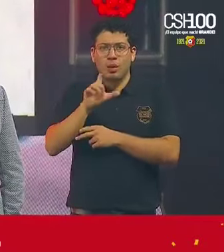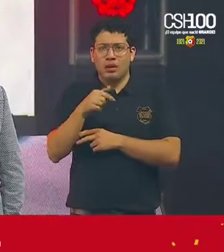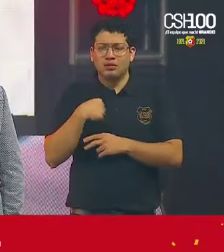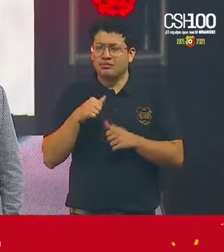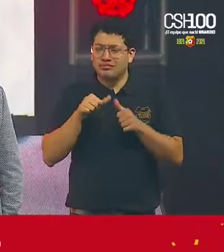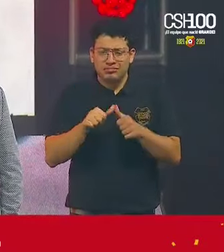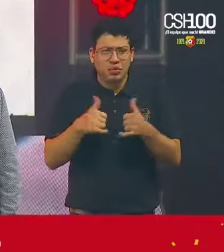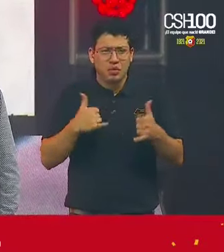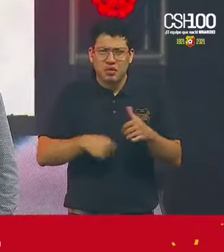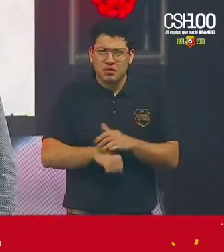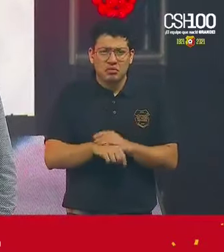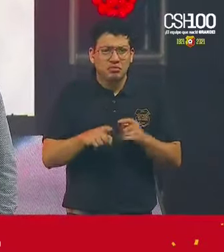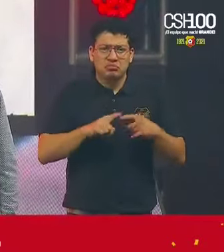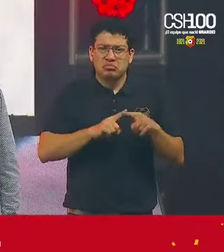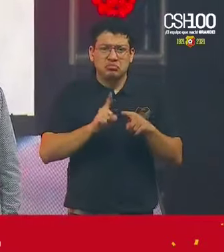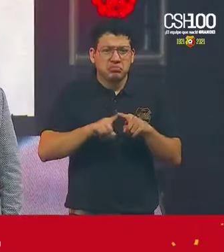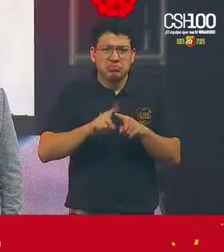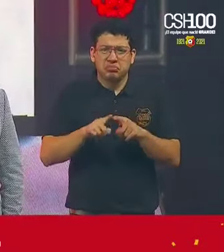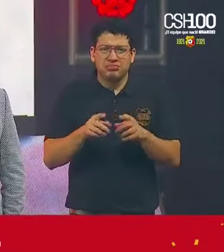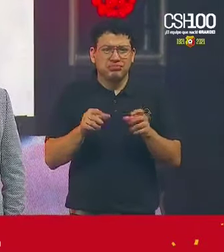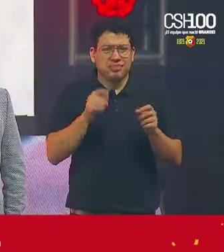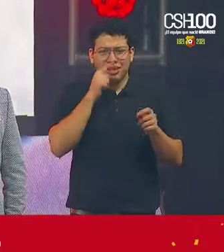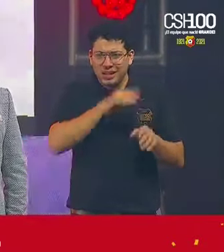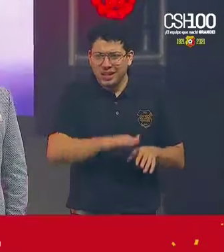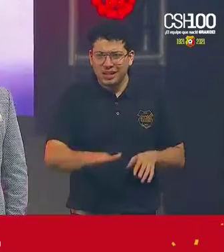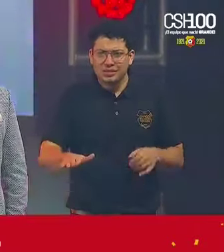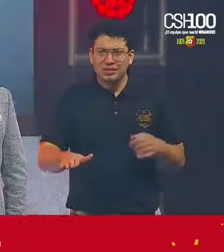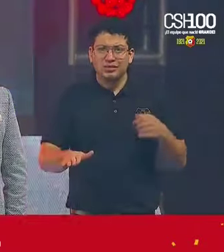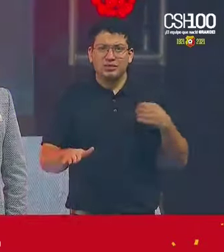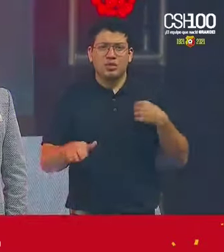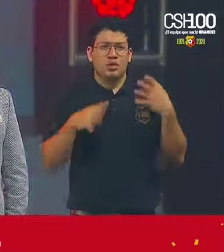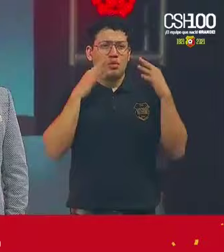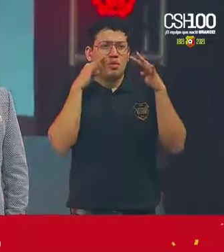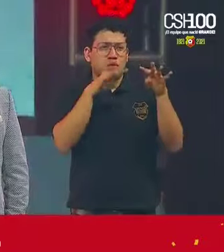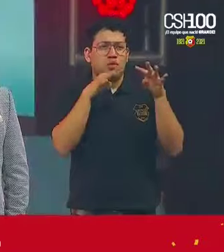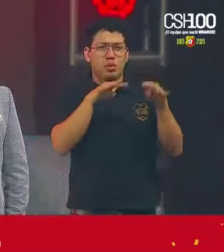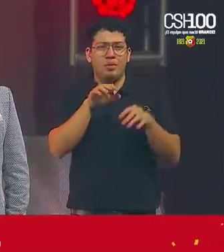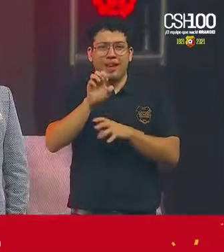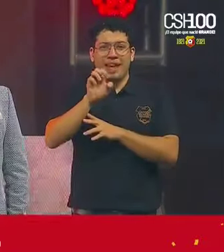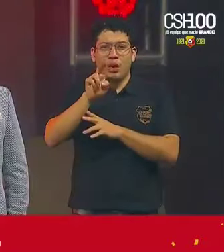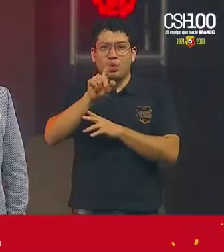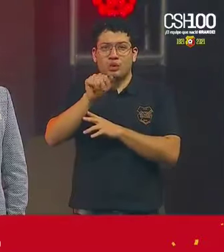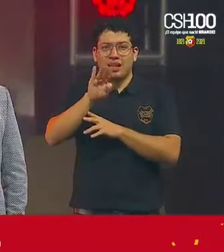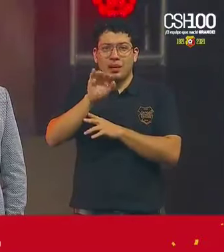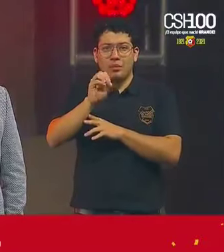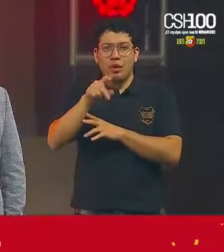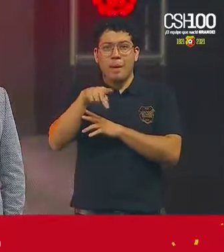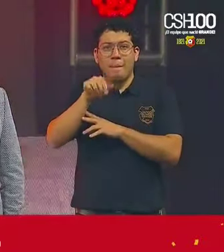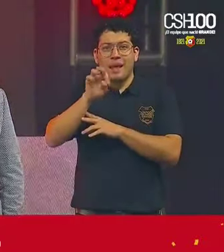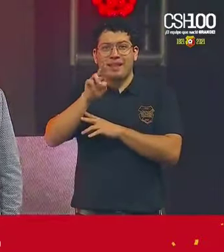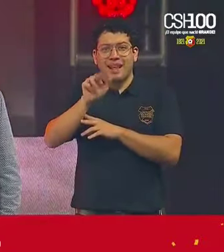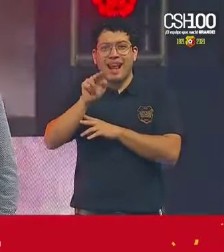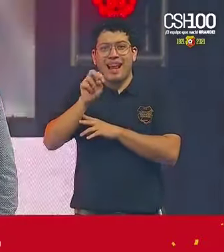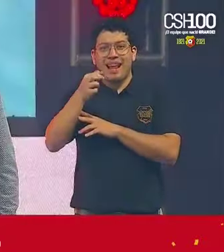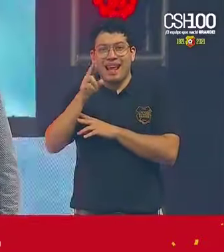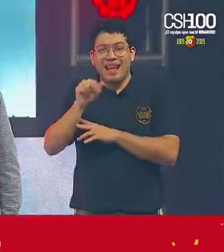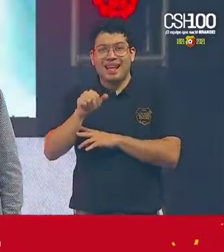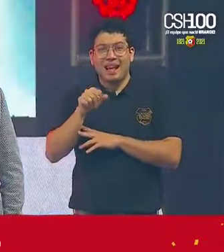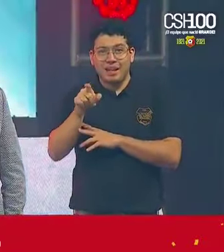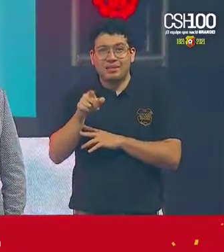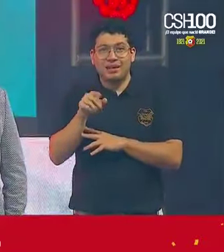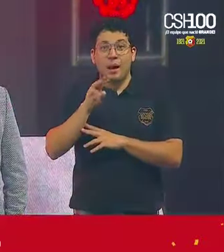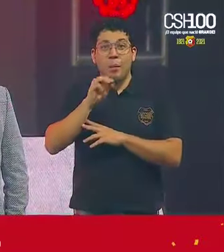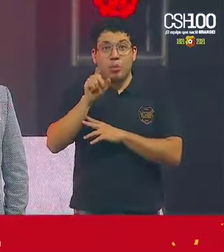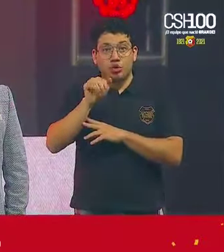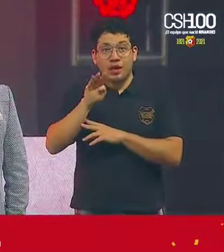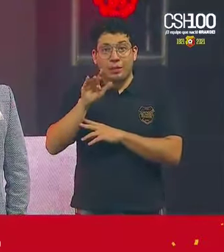otros niños, incluso tenía como mi gran ídolo a Eusebio, la Pantera Negra de Mozambique, que jugaba para el Benfica de